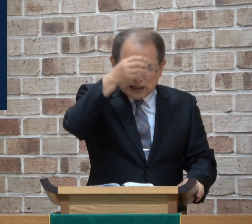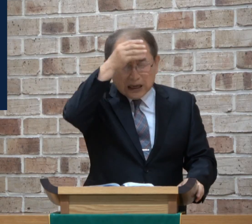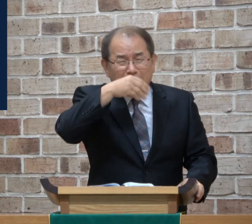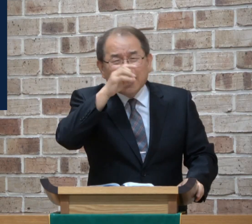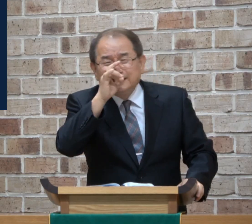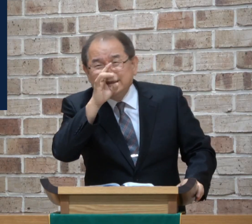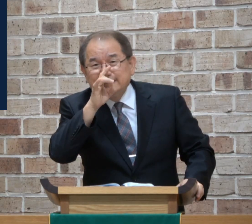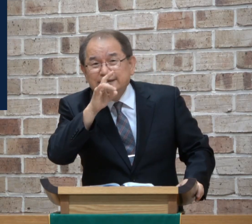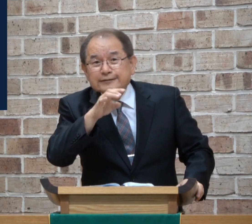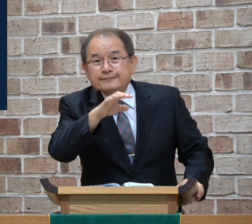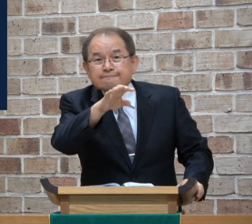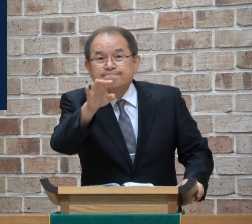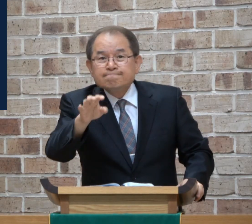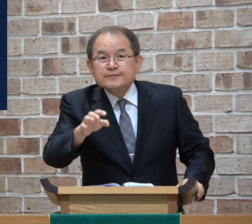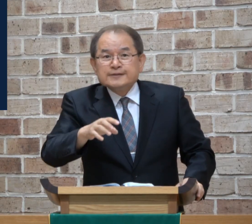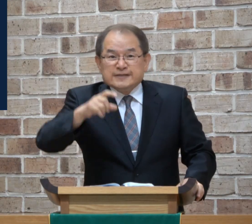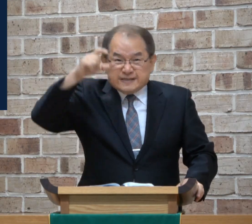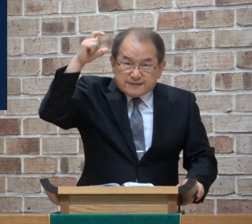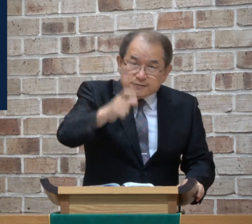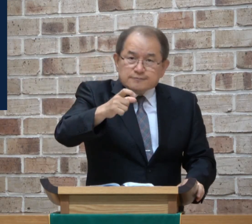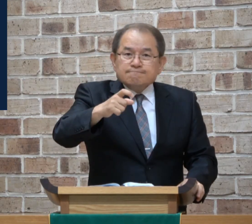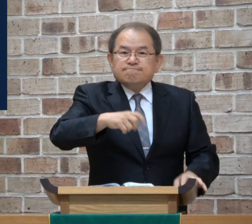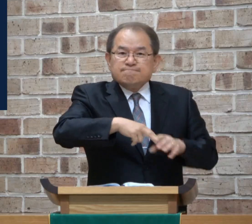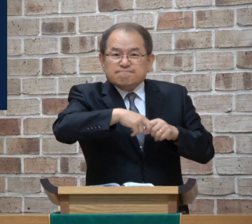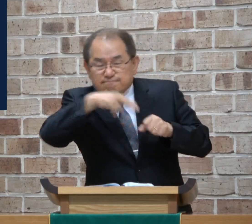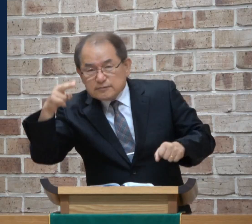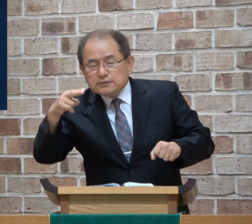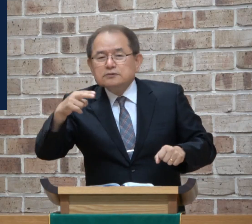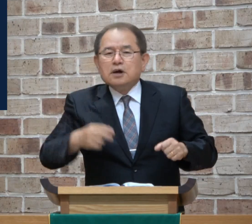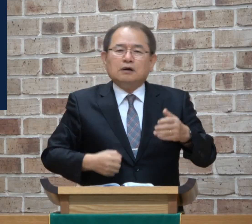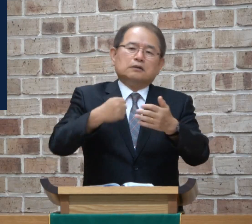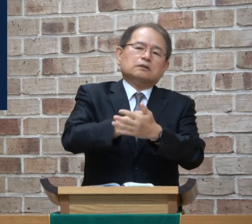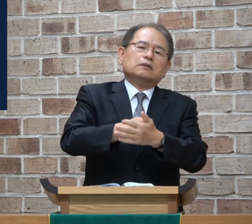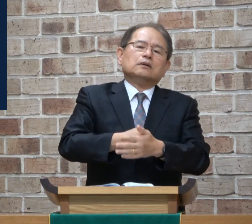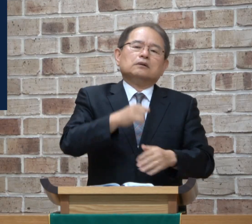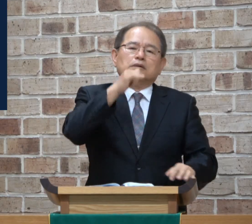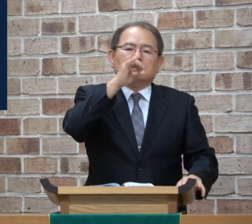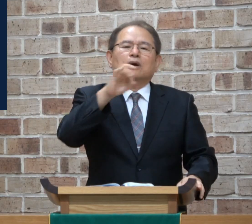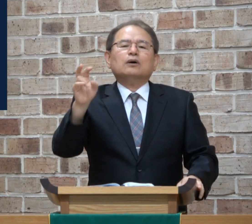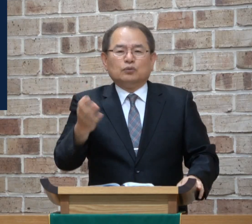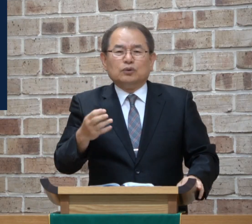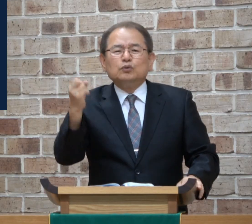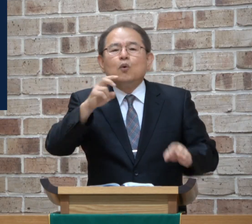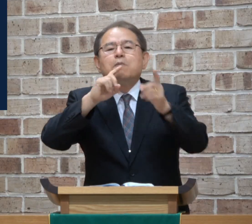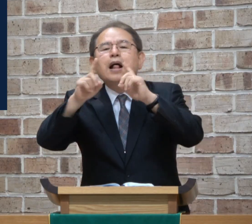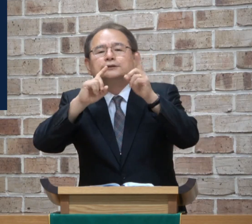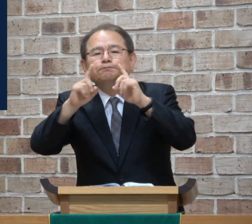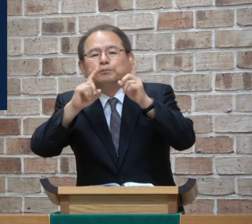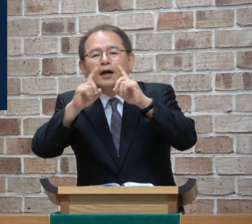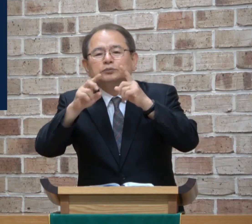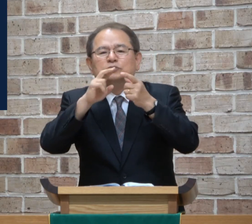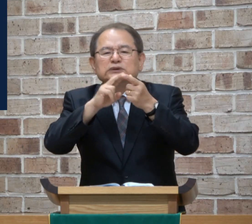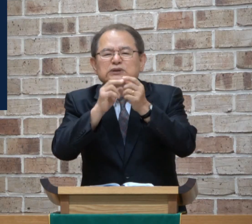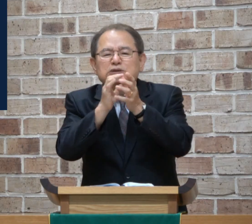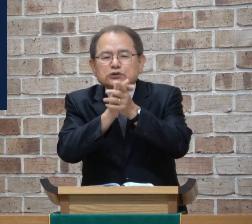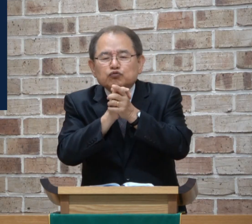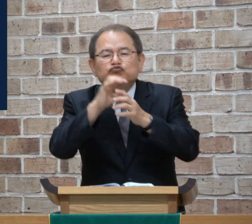여러분 우리가 알아도 듣고 흘려버리는 사람이 아니라 한번 내가 칼을 뺐으면 결단하고 꼭 하겠다라는 의지와 신념을